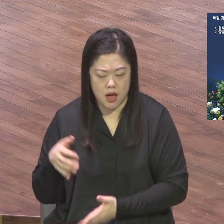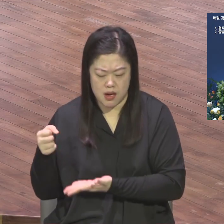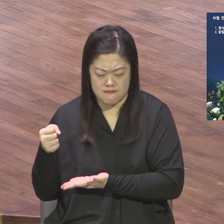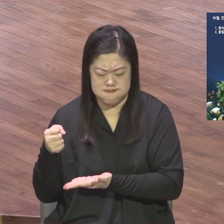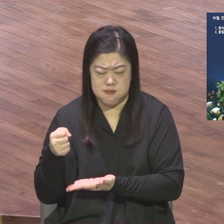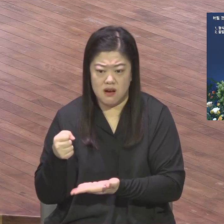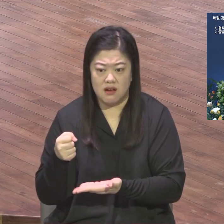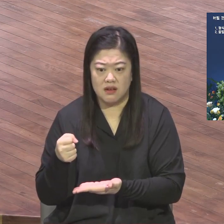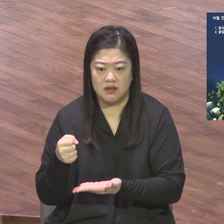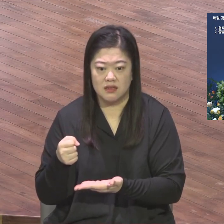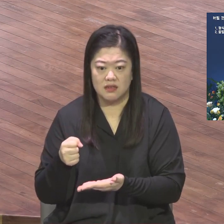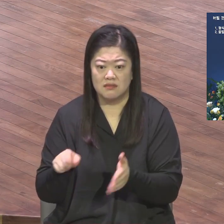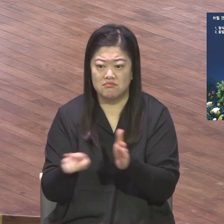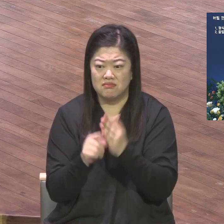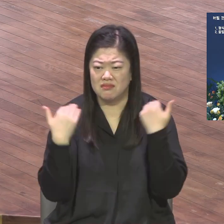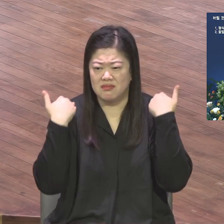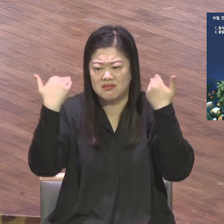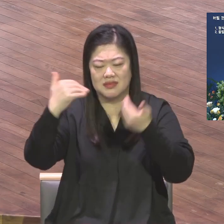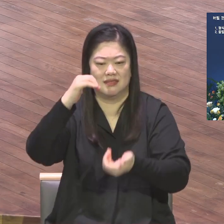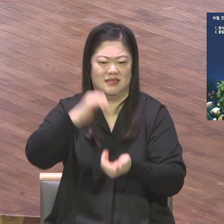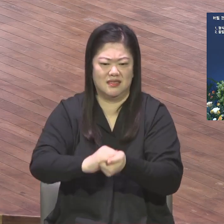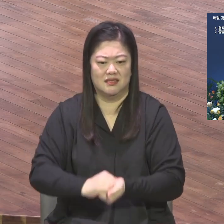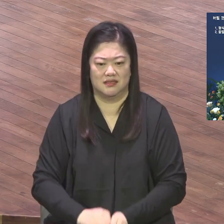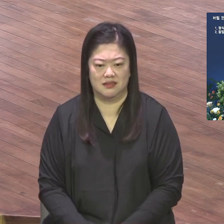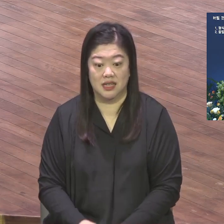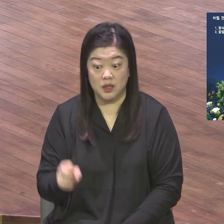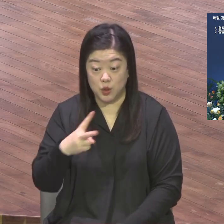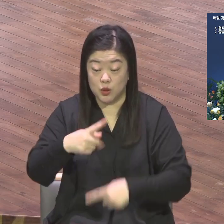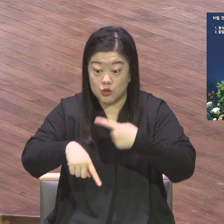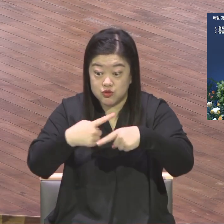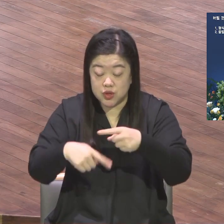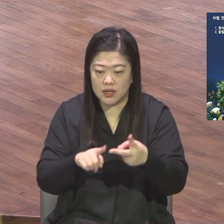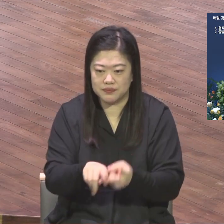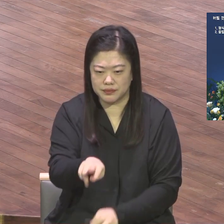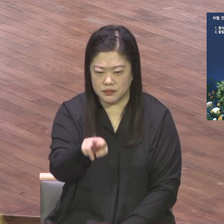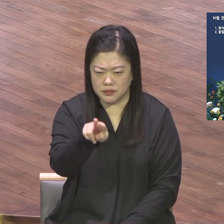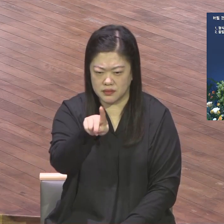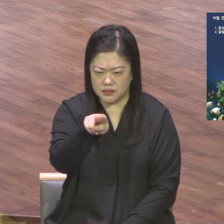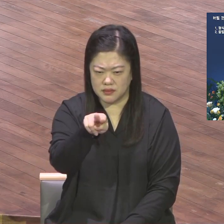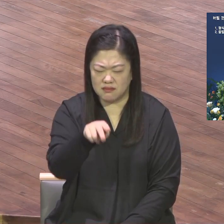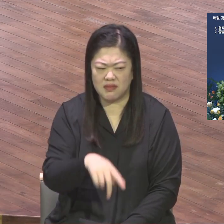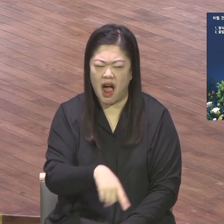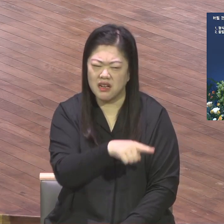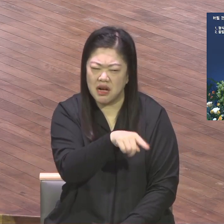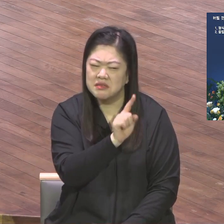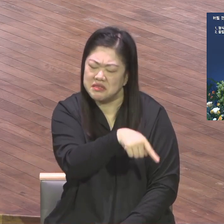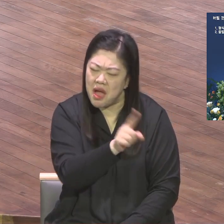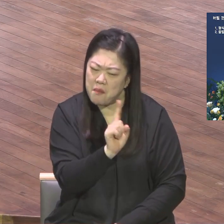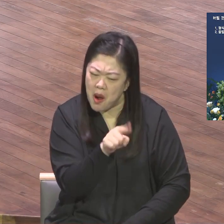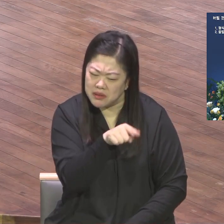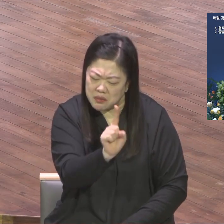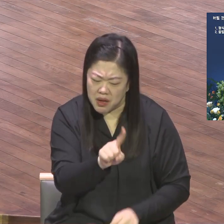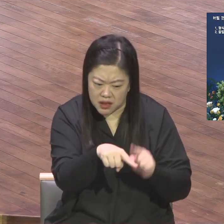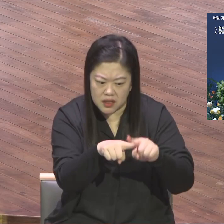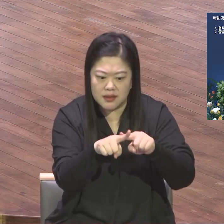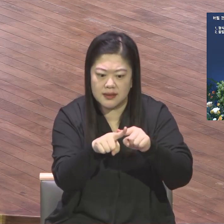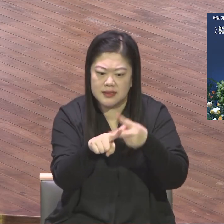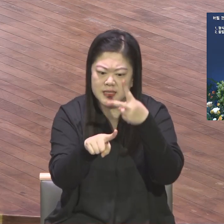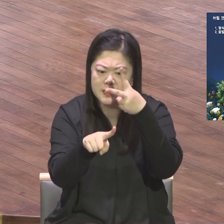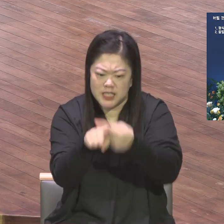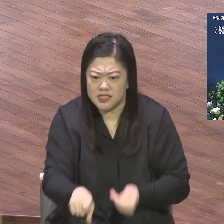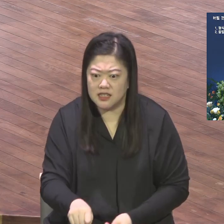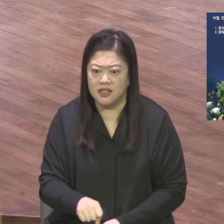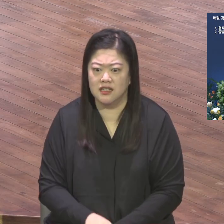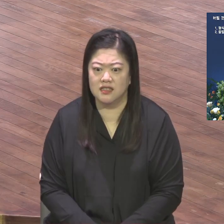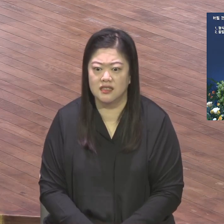자랍니다. 남 정죄하고 판단하지 마세요. 저 사람 저렇다더라, 이 사람 저렇다더라. 세상